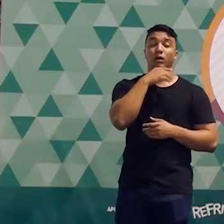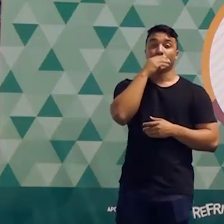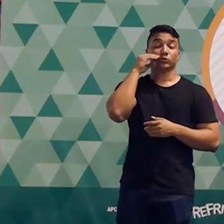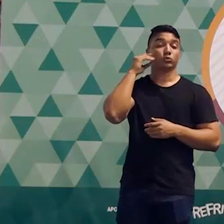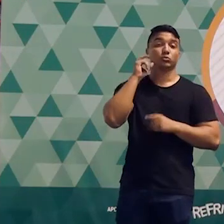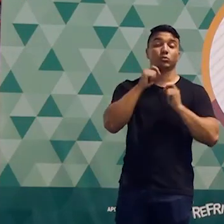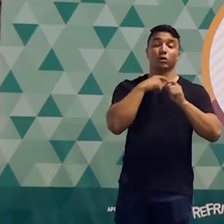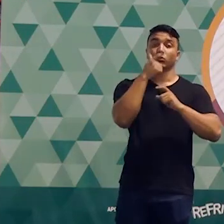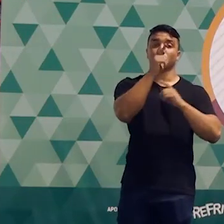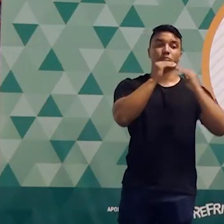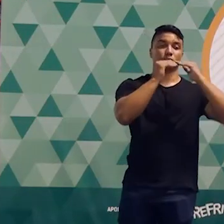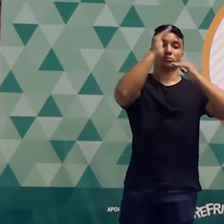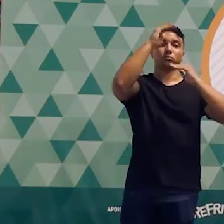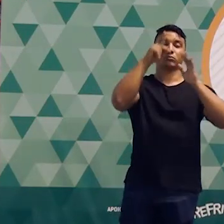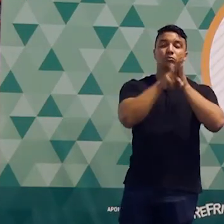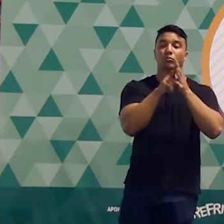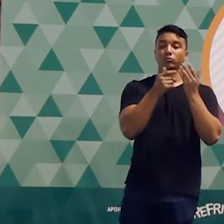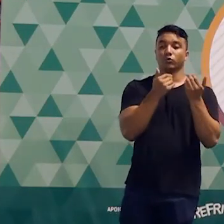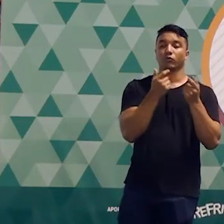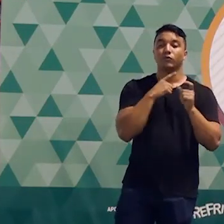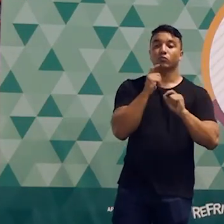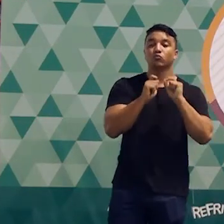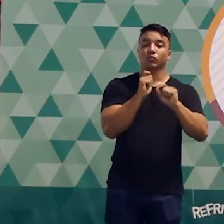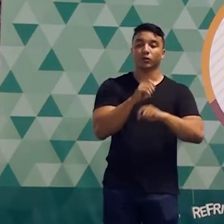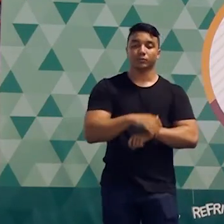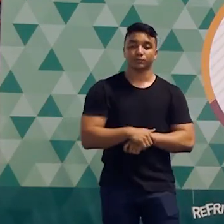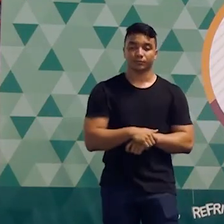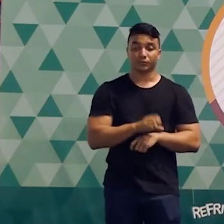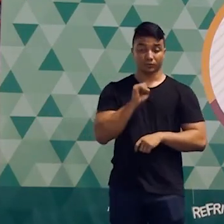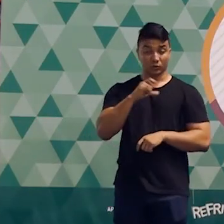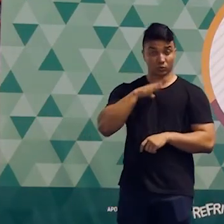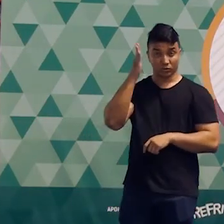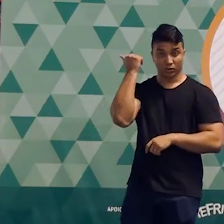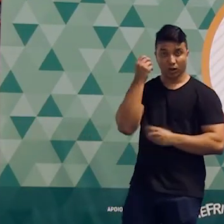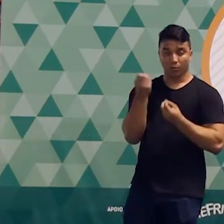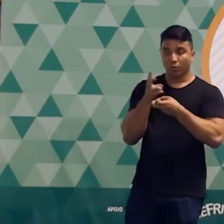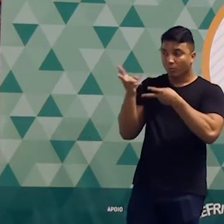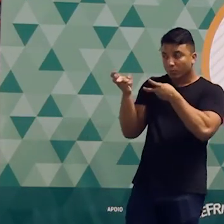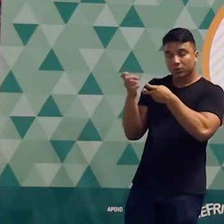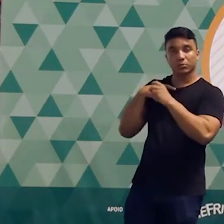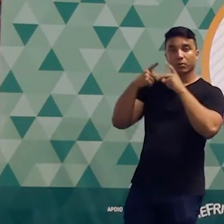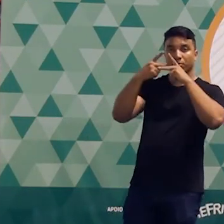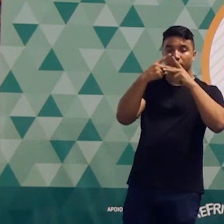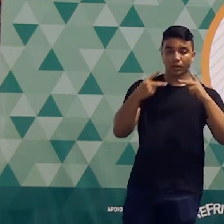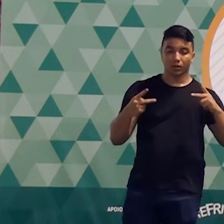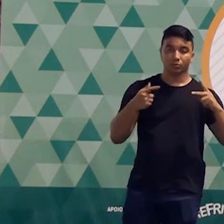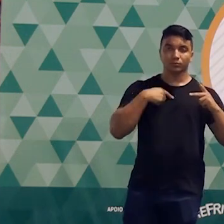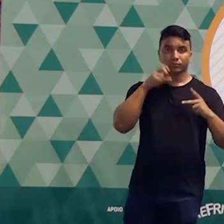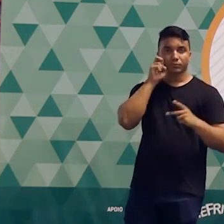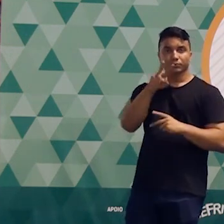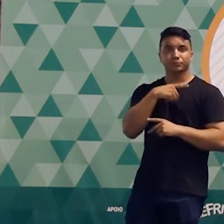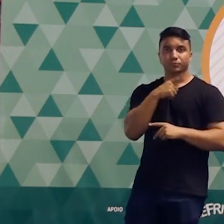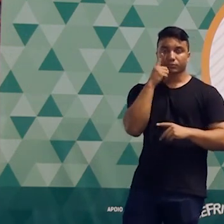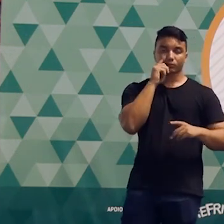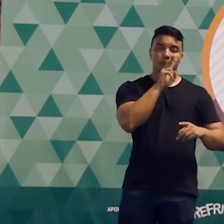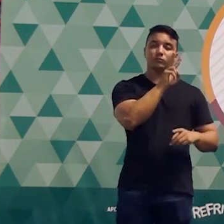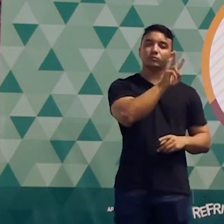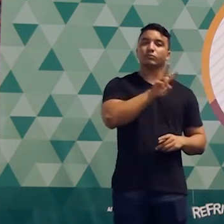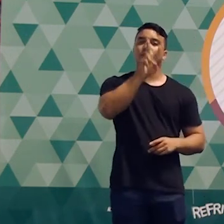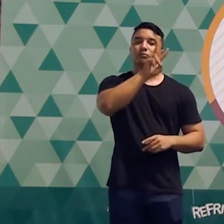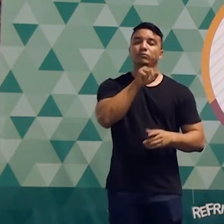importa saber essa divisão? Porque se você souber isso e olhar para uma pirâmide, na hora do vestibular, ele